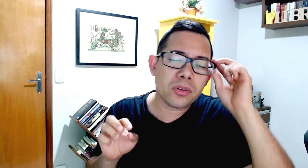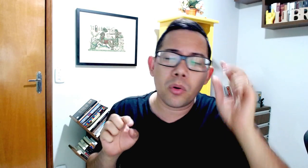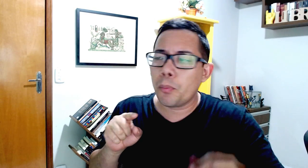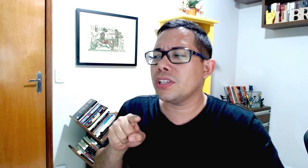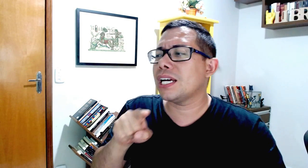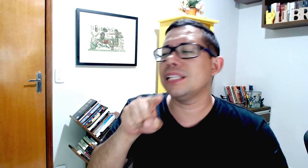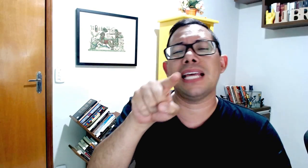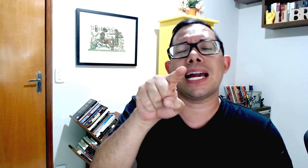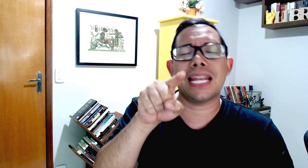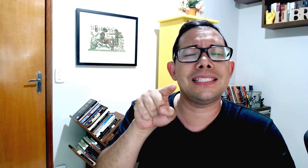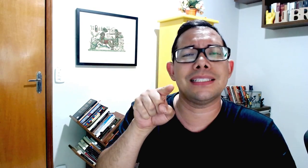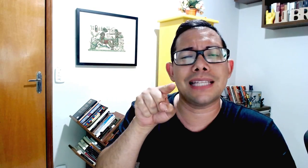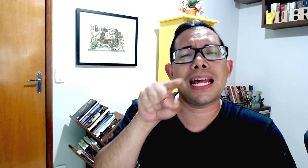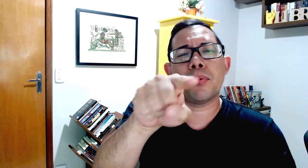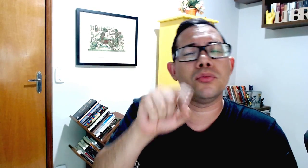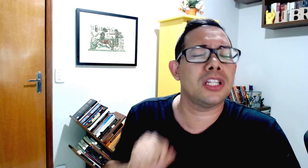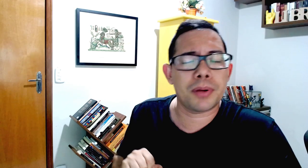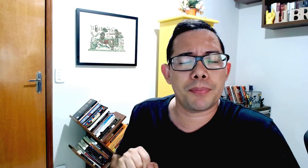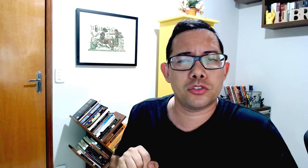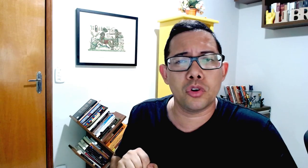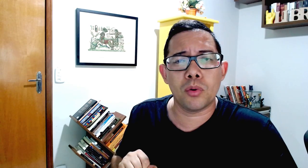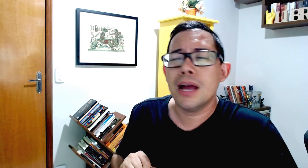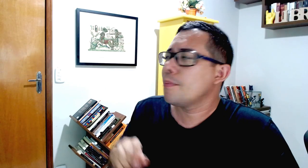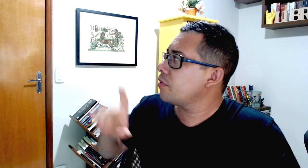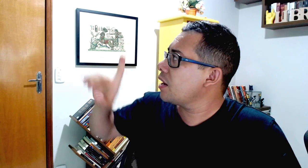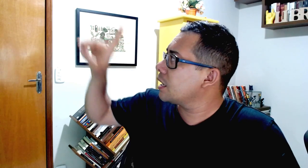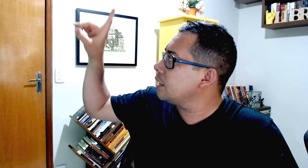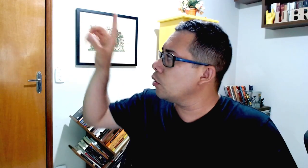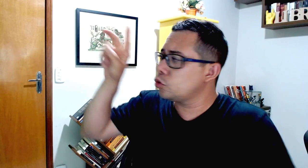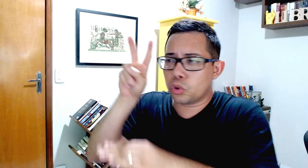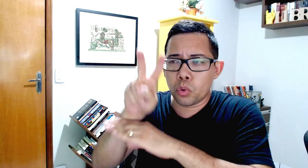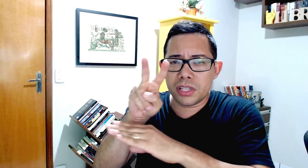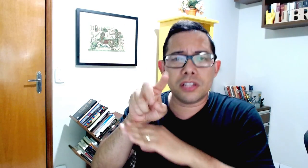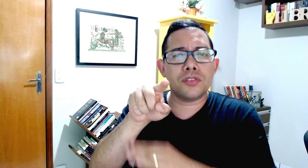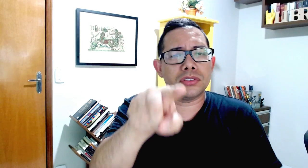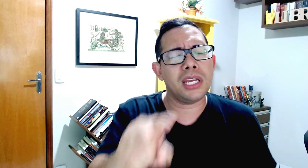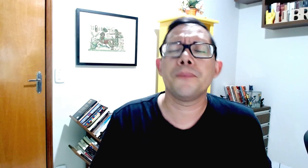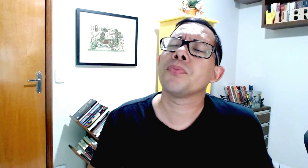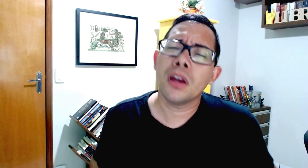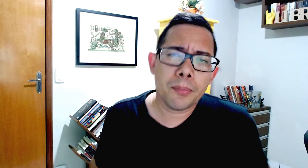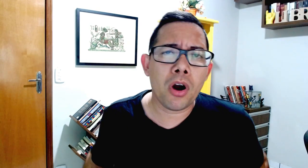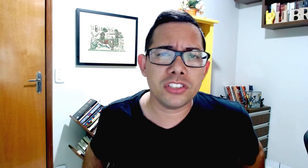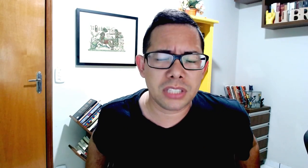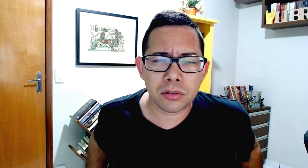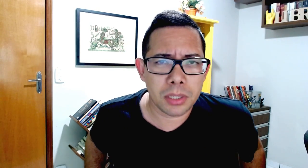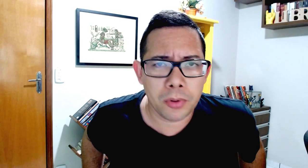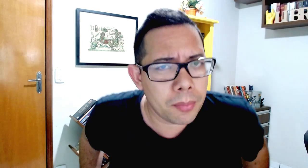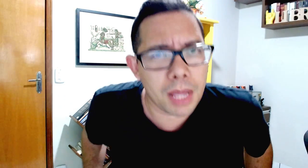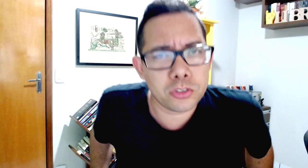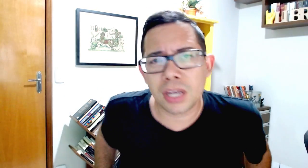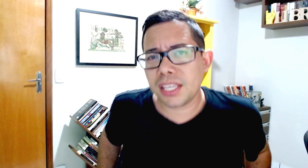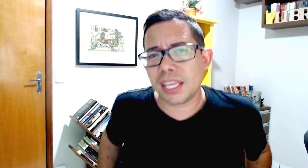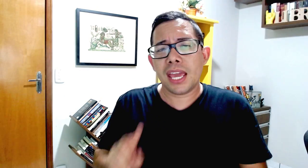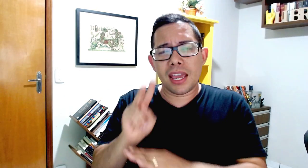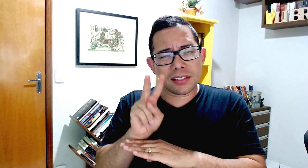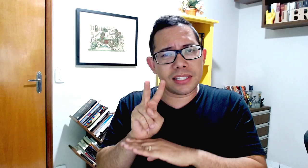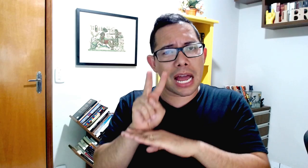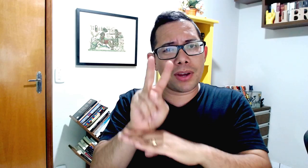final quando eu possa acrescentar apontando para pessoa para falar que Deus cuida de você pode estar não tem problema só que esse